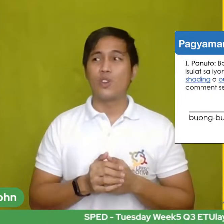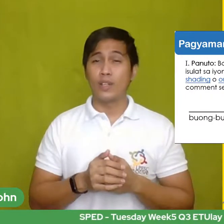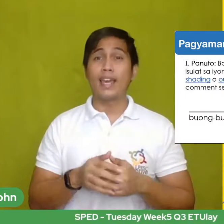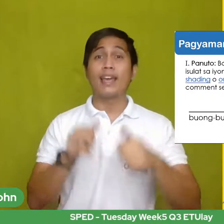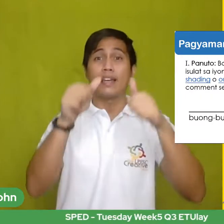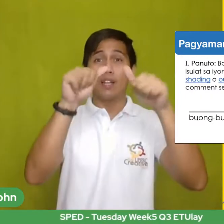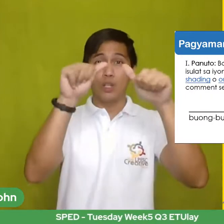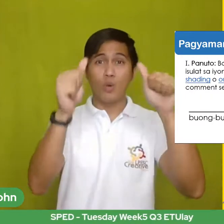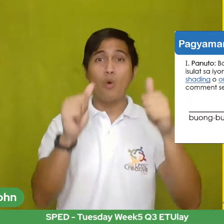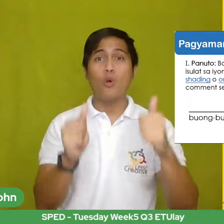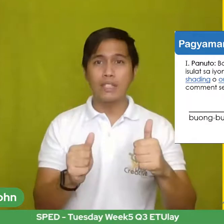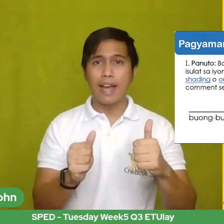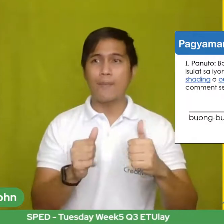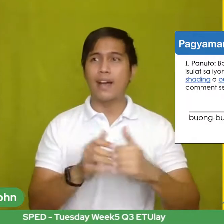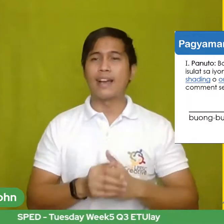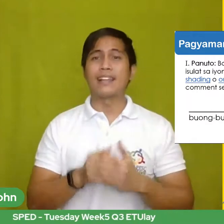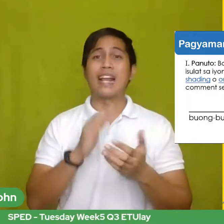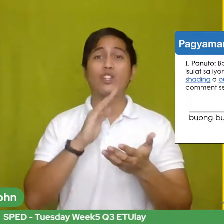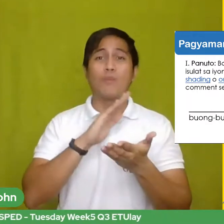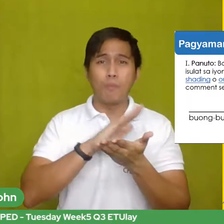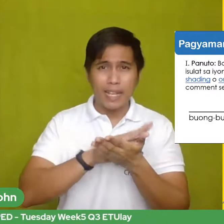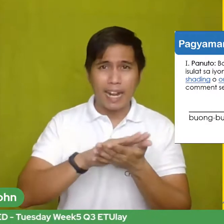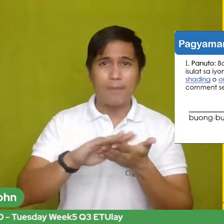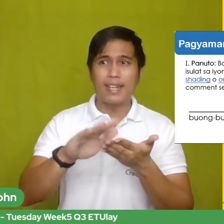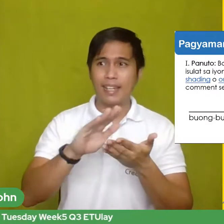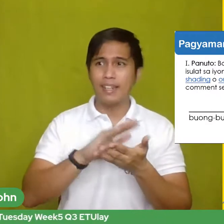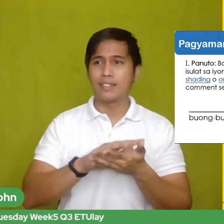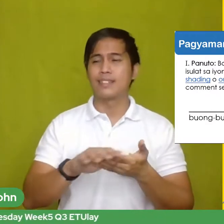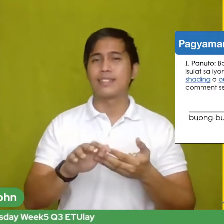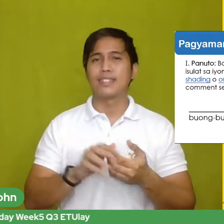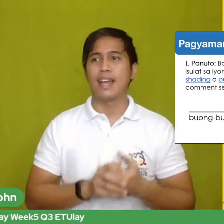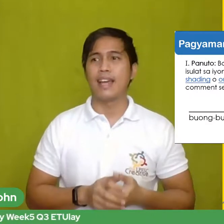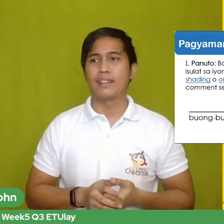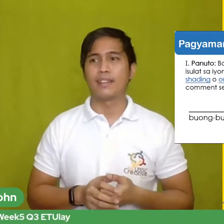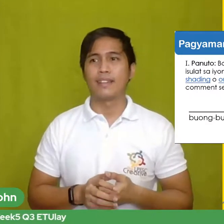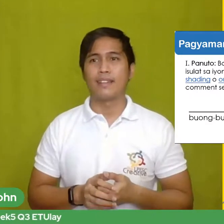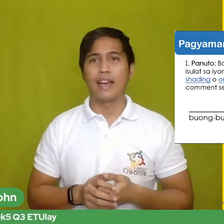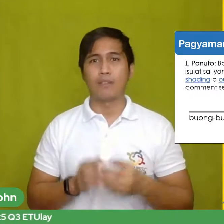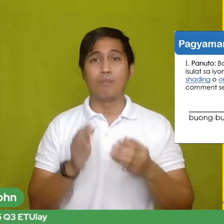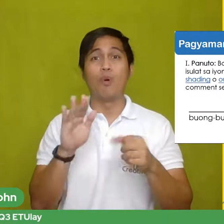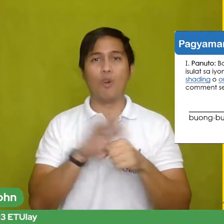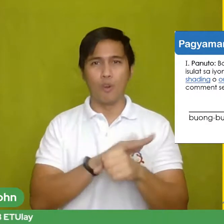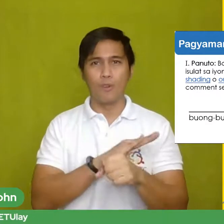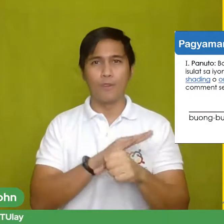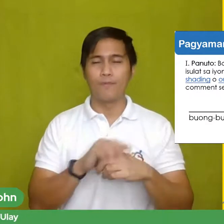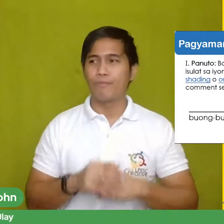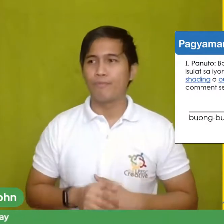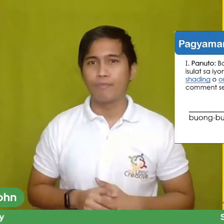kundi yung hugis lamang, dahil ito yung pinakamalinis sa lahat at buo.